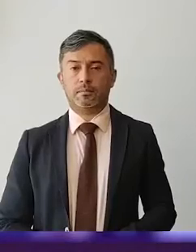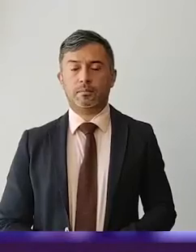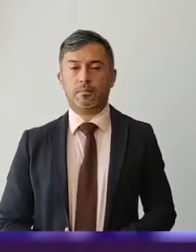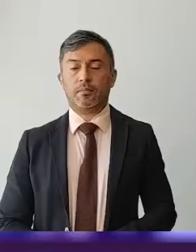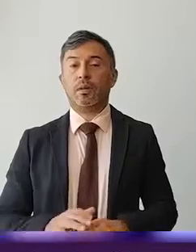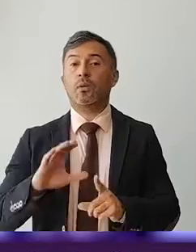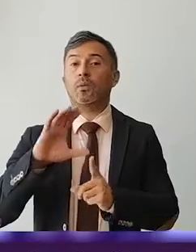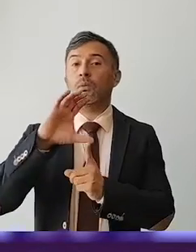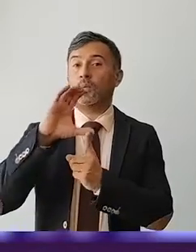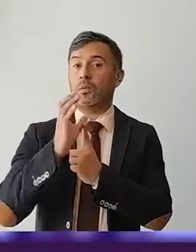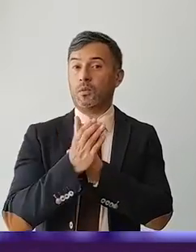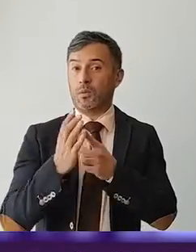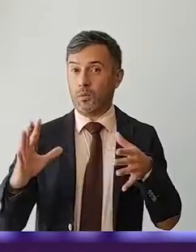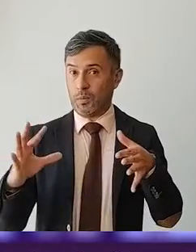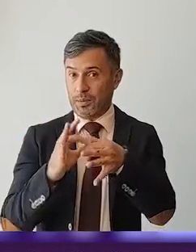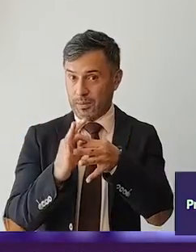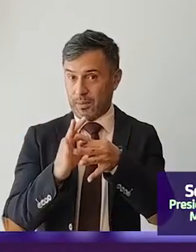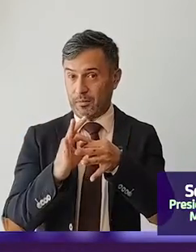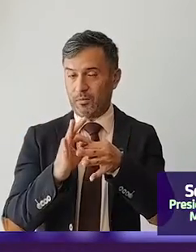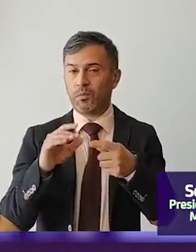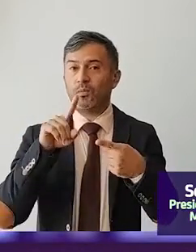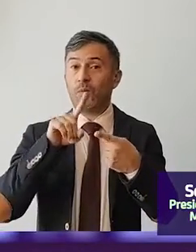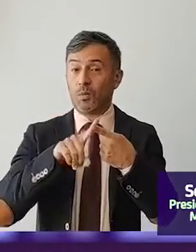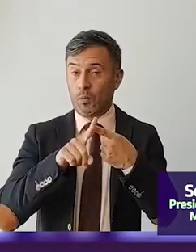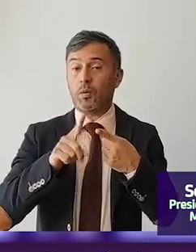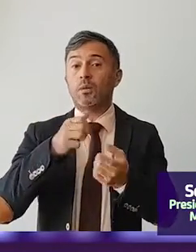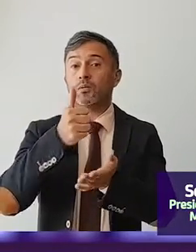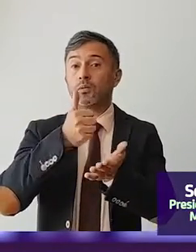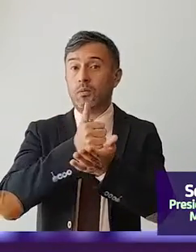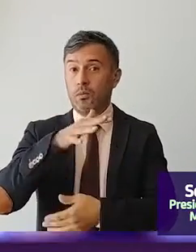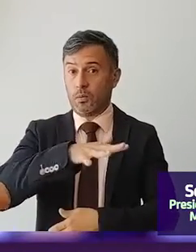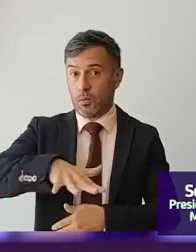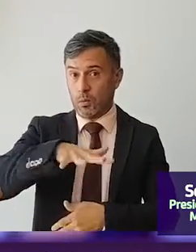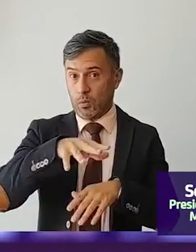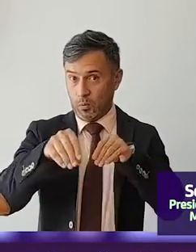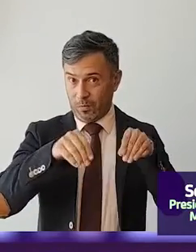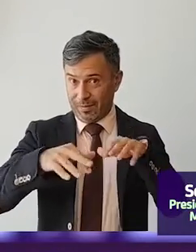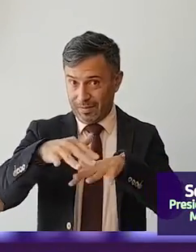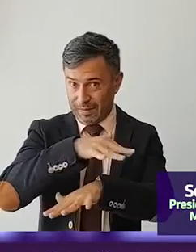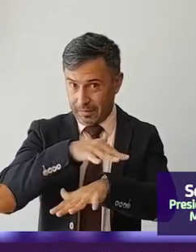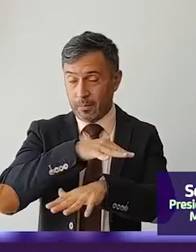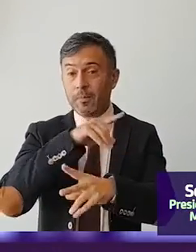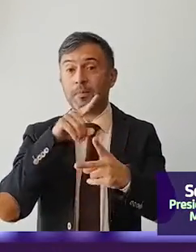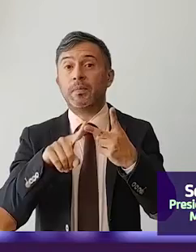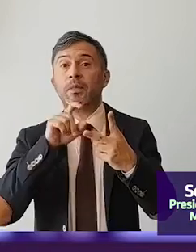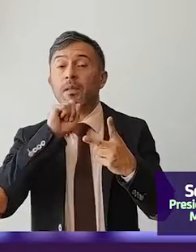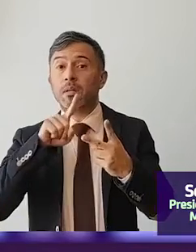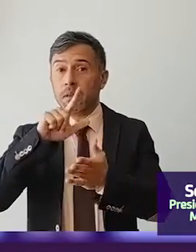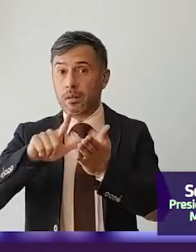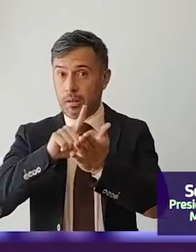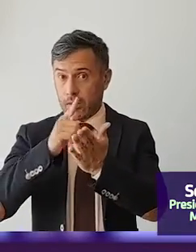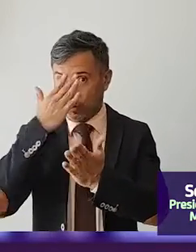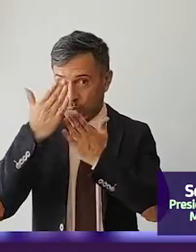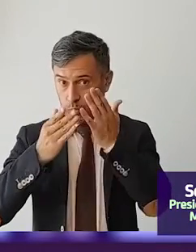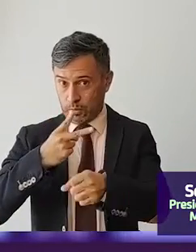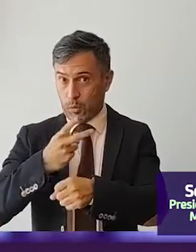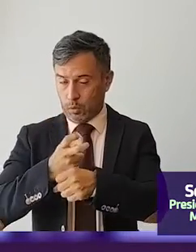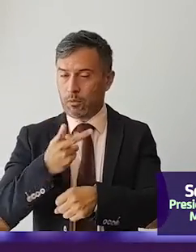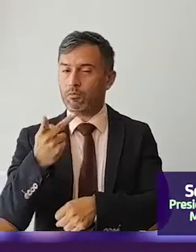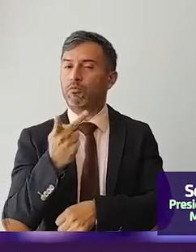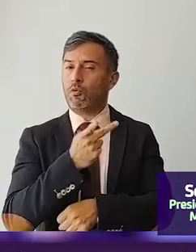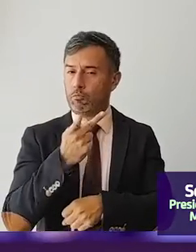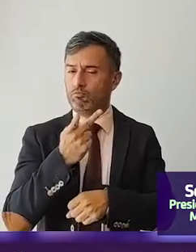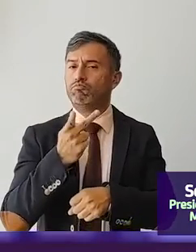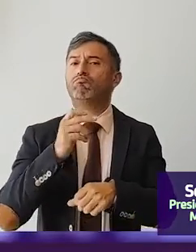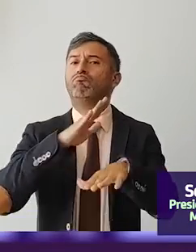Las Comisiones Unidas de Zonas Metropolitanas y Movilidad y Estudios Legislativos Segunda hemos convocado a la celebración